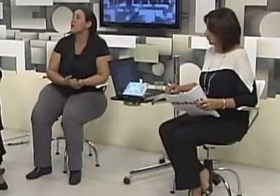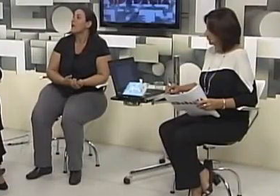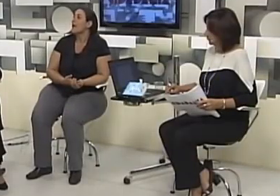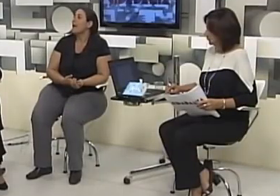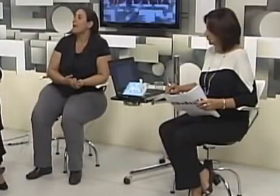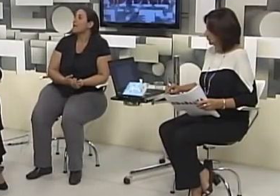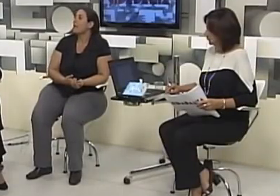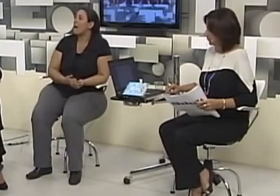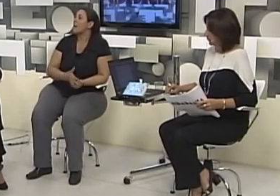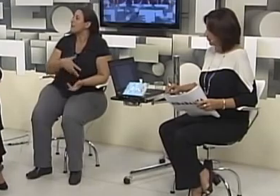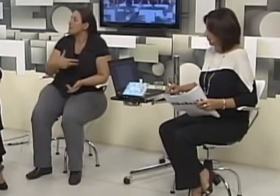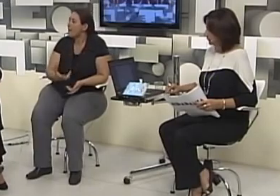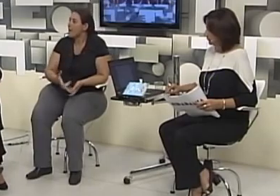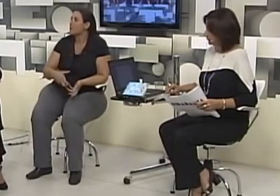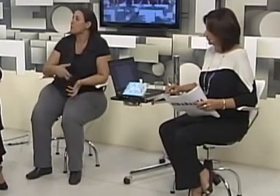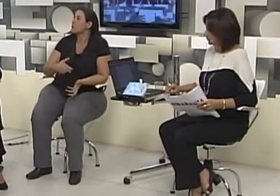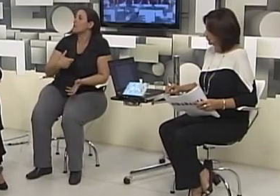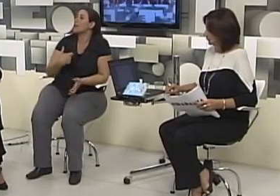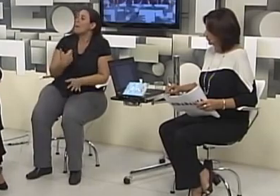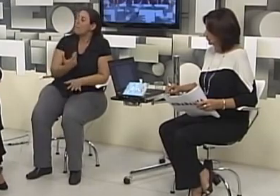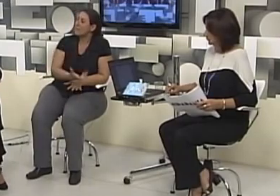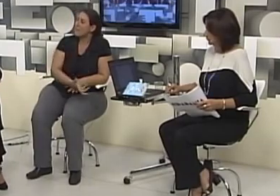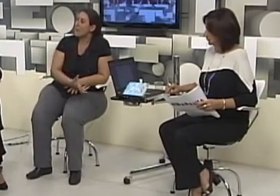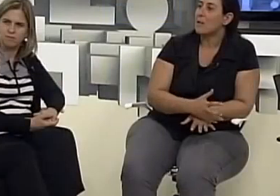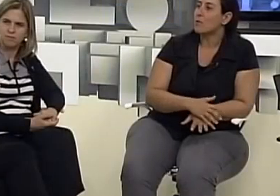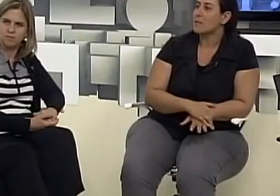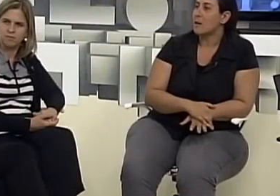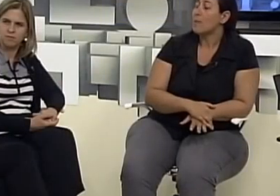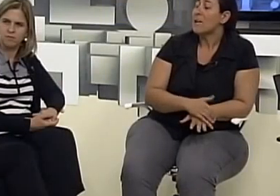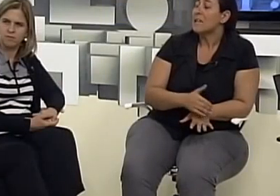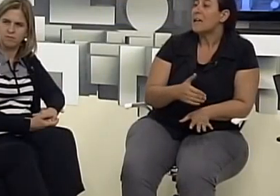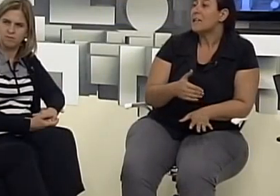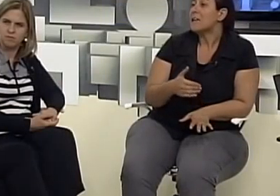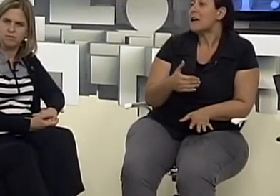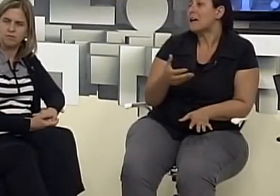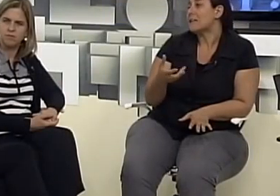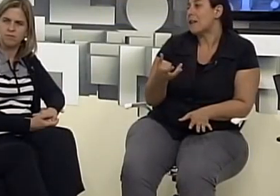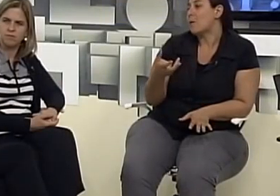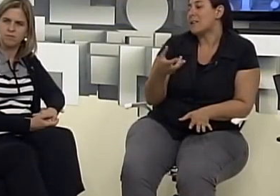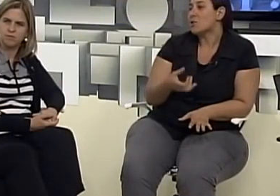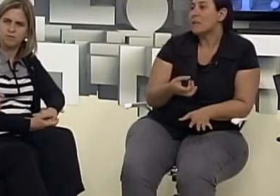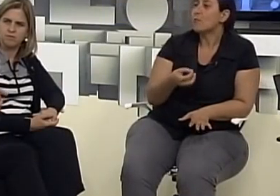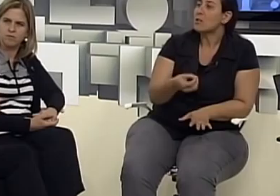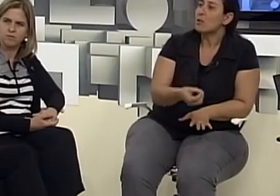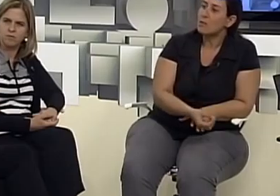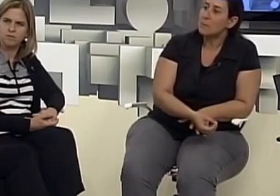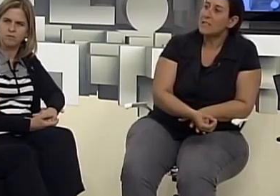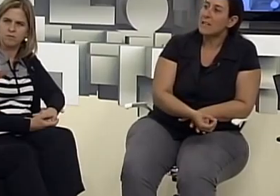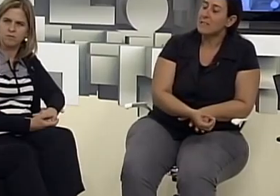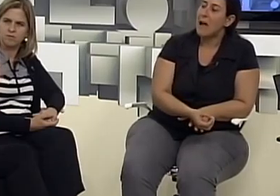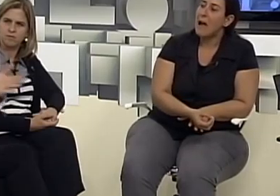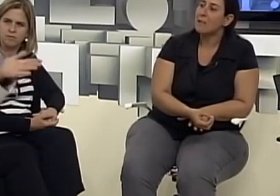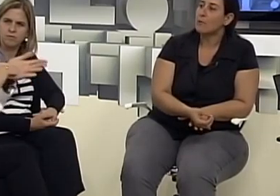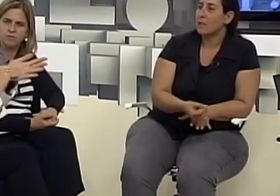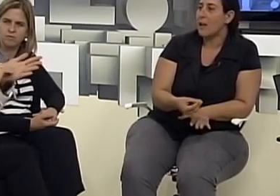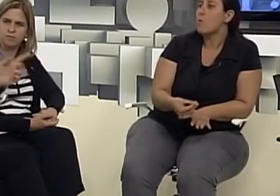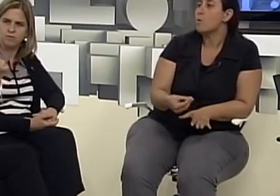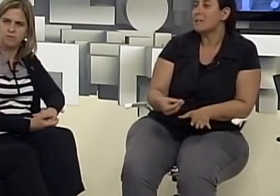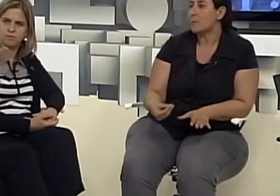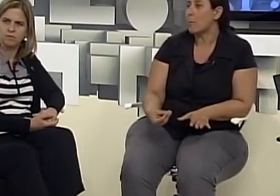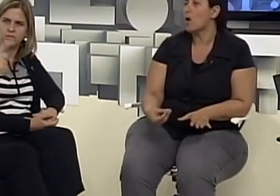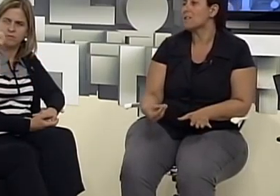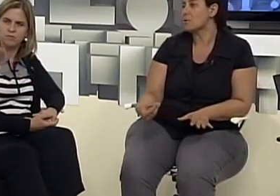acesso a esse intérprete, poder pensar a inclusão. E aí, o atendimento educacional especializado, que